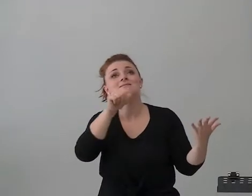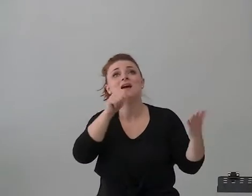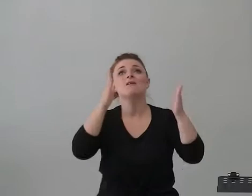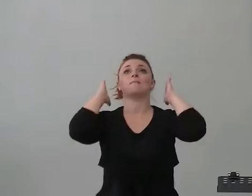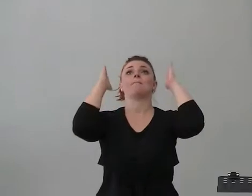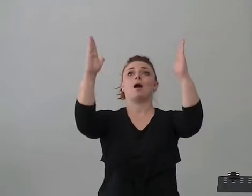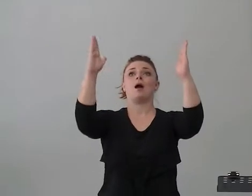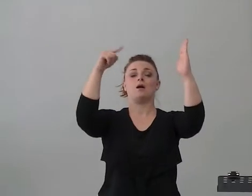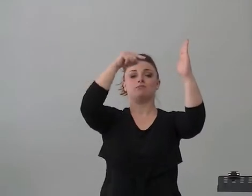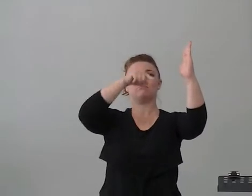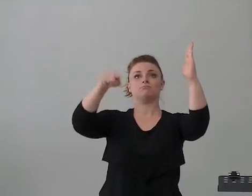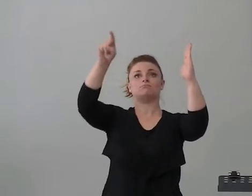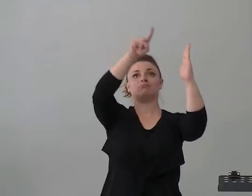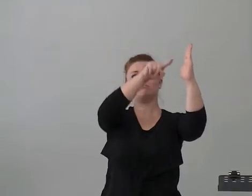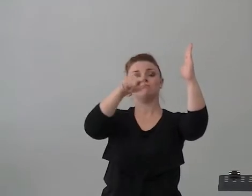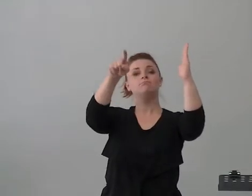intorno.